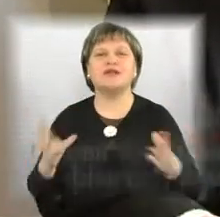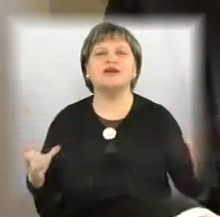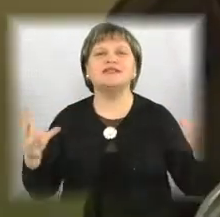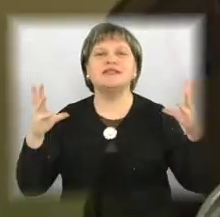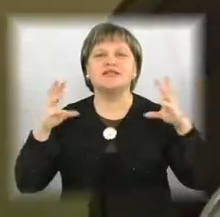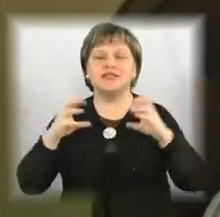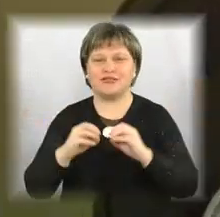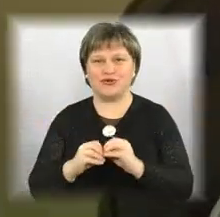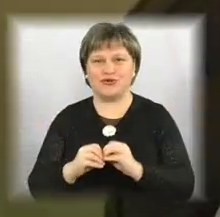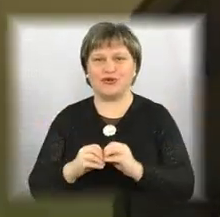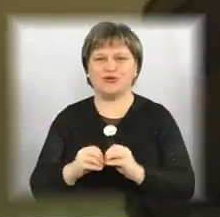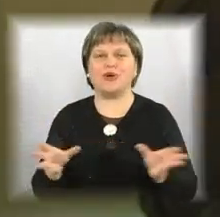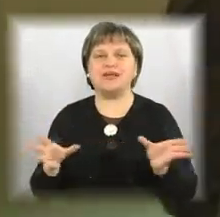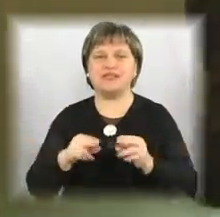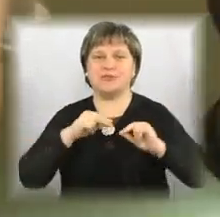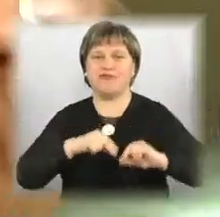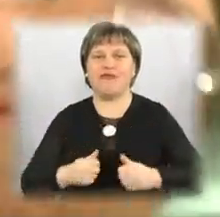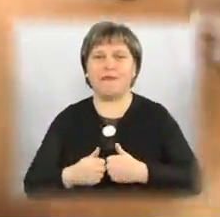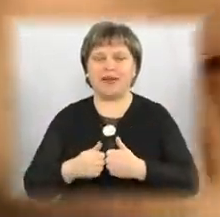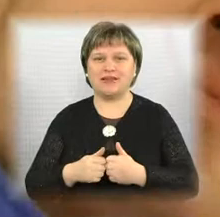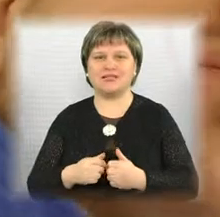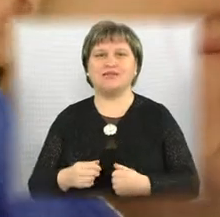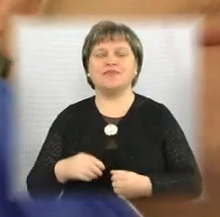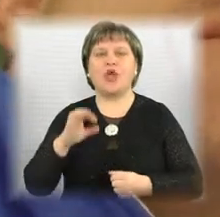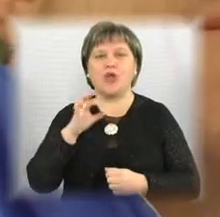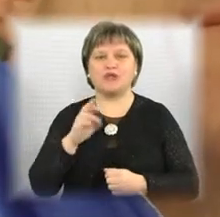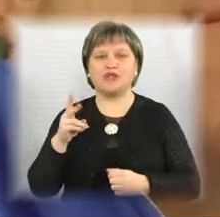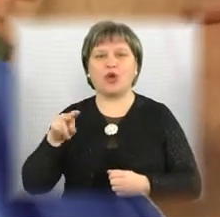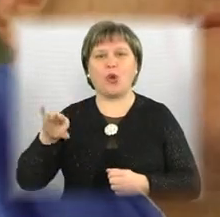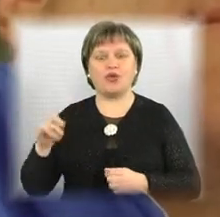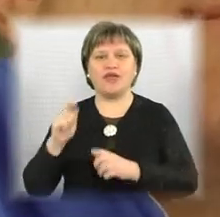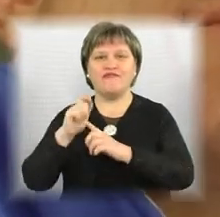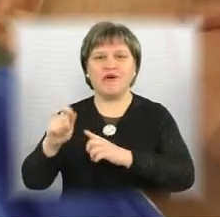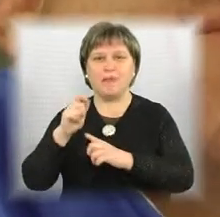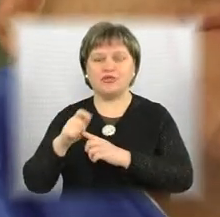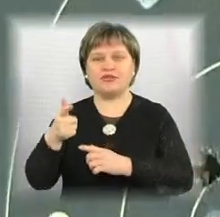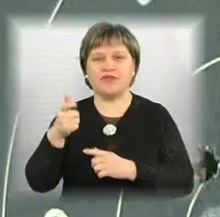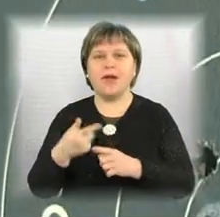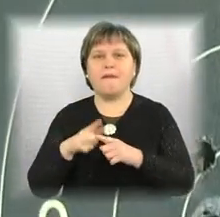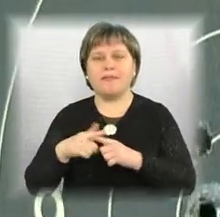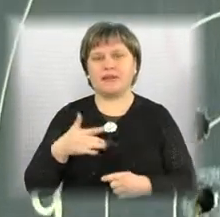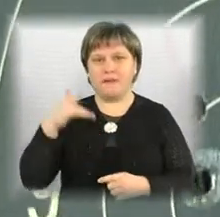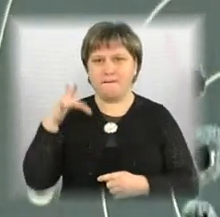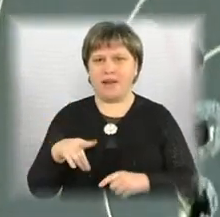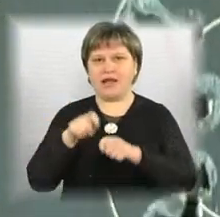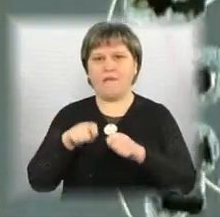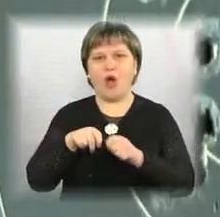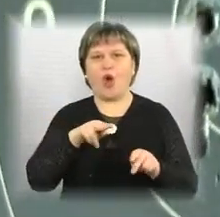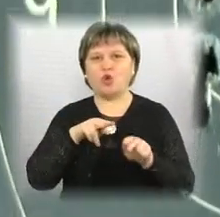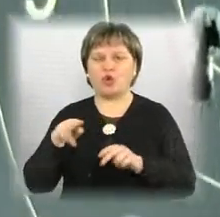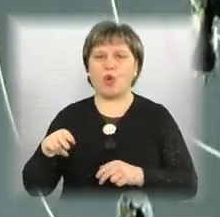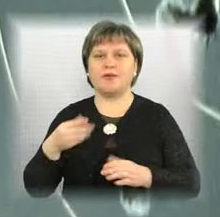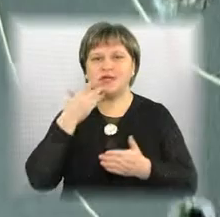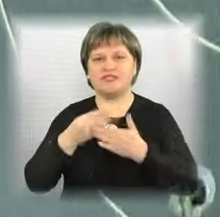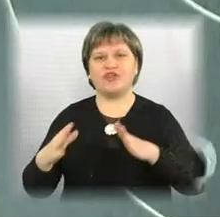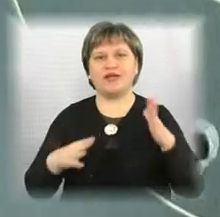співпраці. Олександр Колодій випускав свої перші кулі під пильним контролем наставників Вікторії Свереди